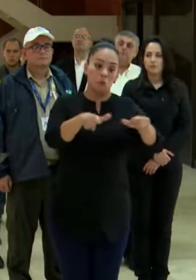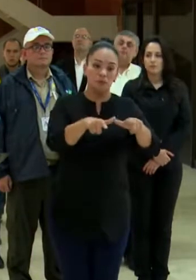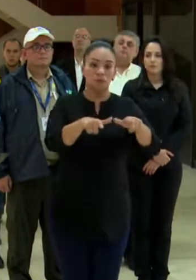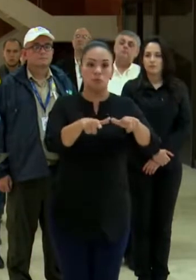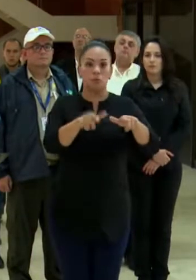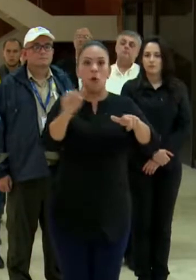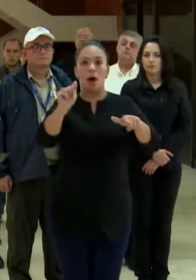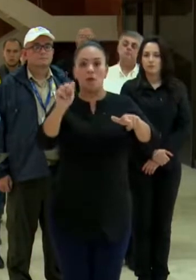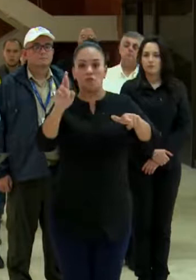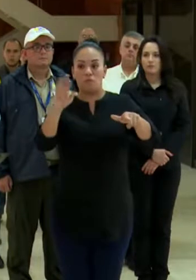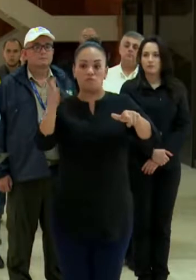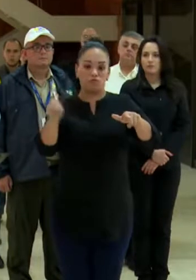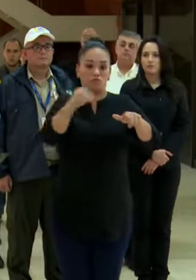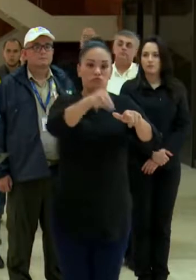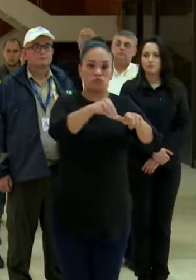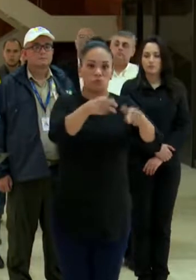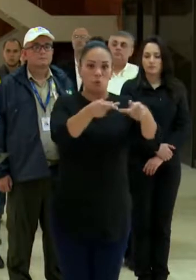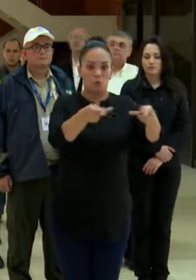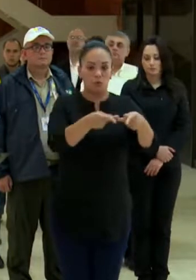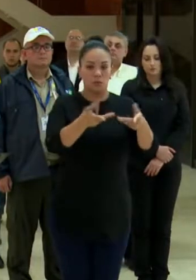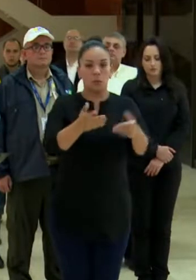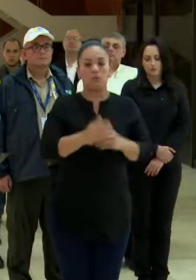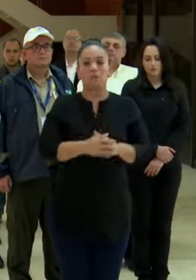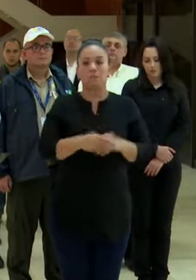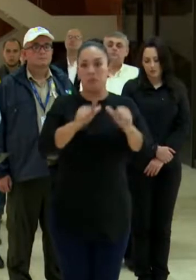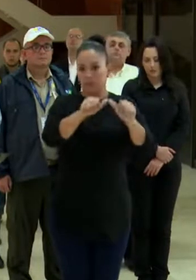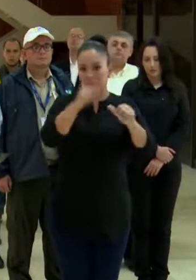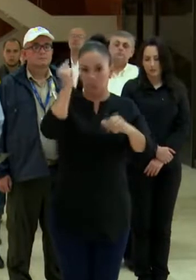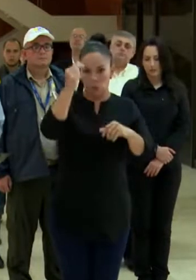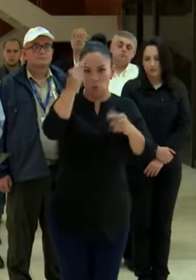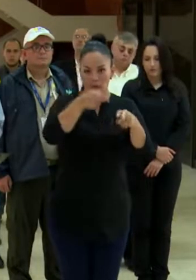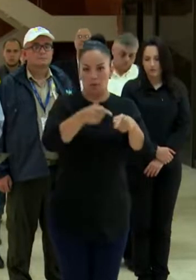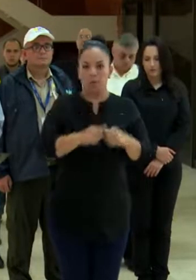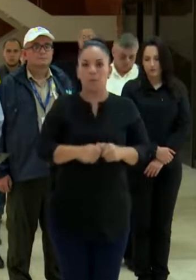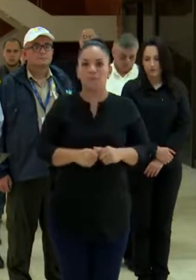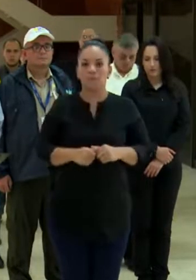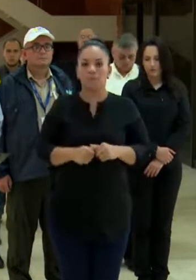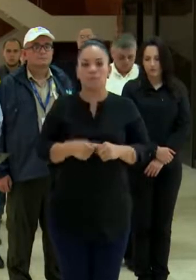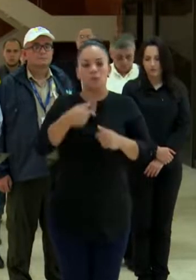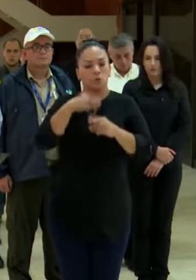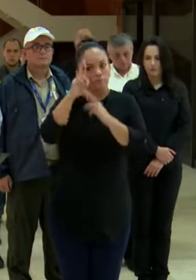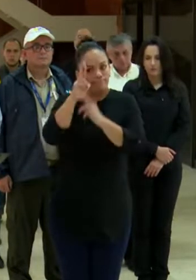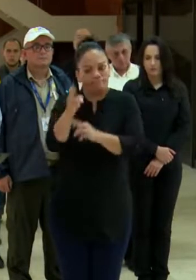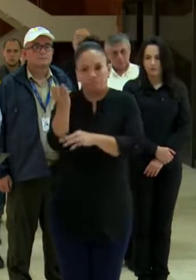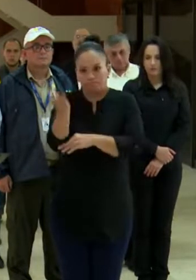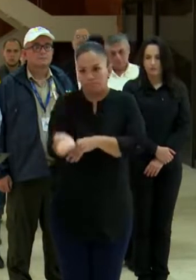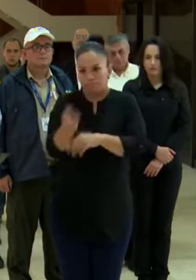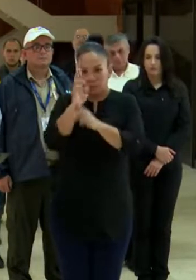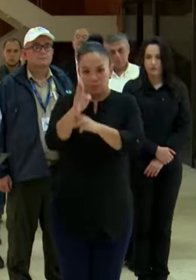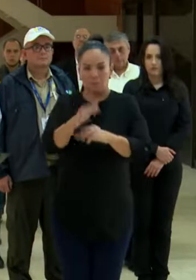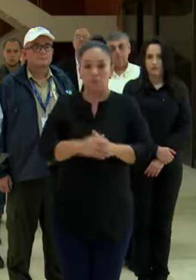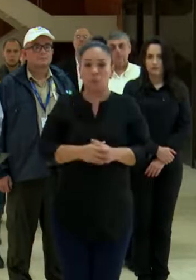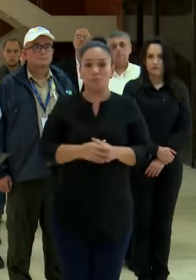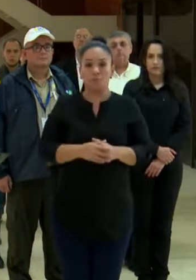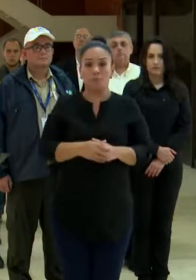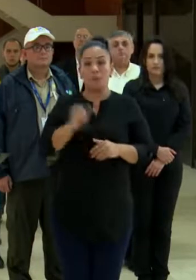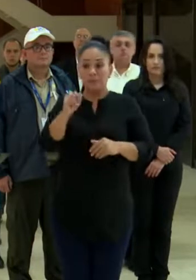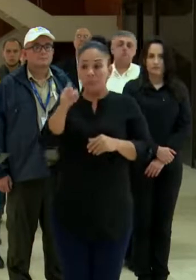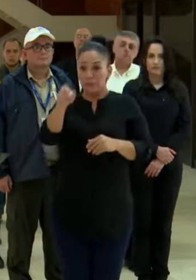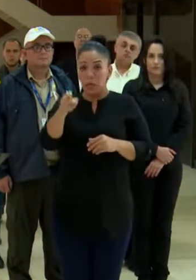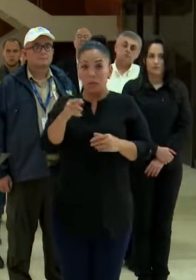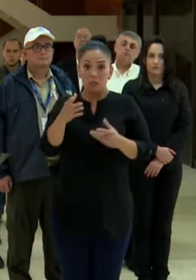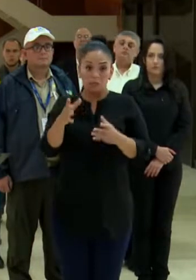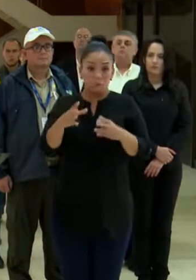de servir en el gobierno, así es, ese es el respeto que yo le tengo, y si él está dispuesto a